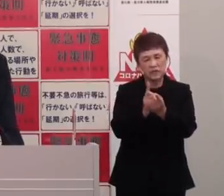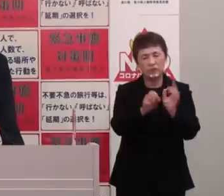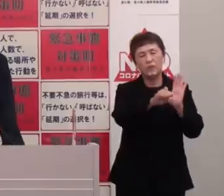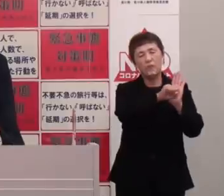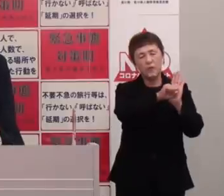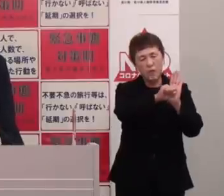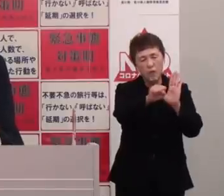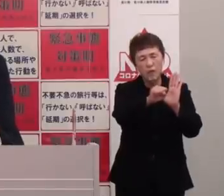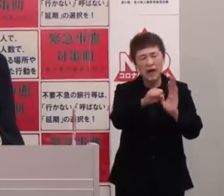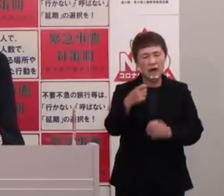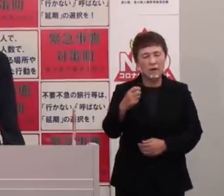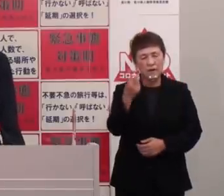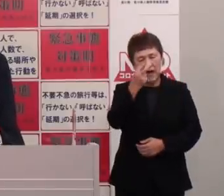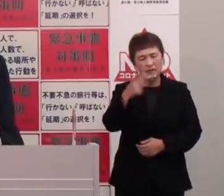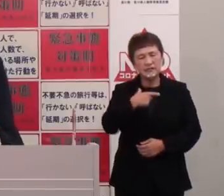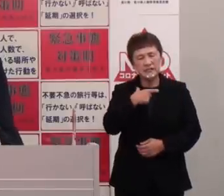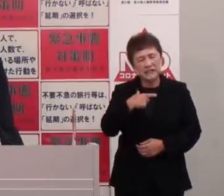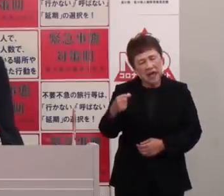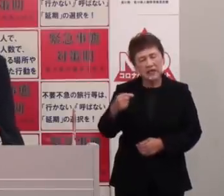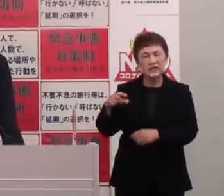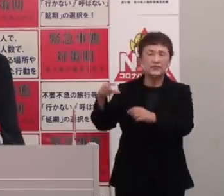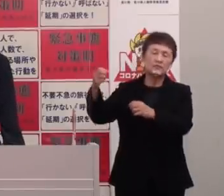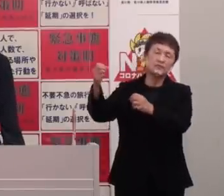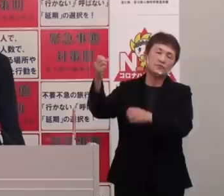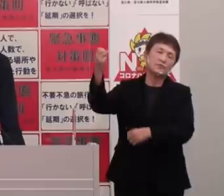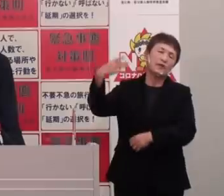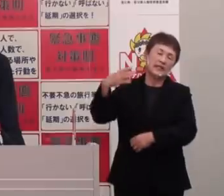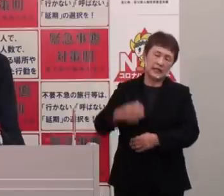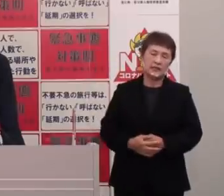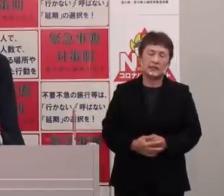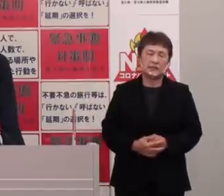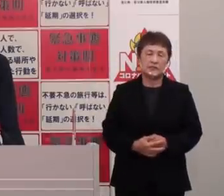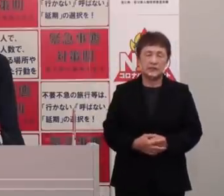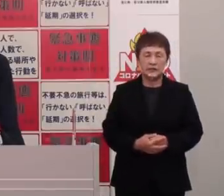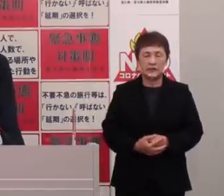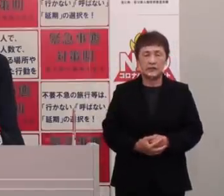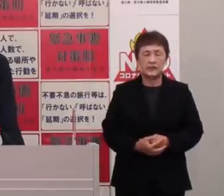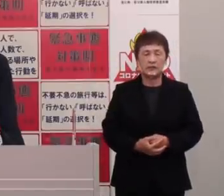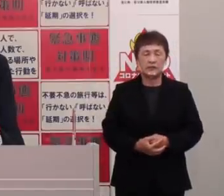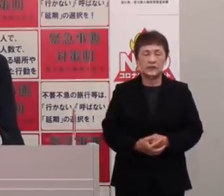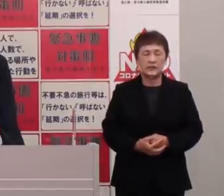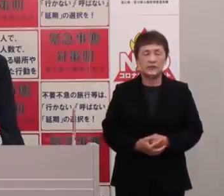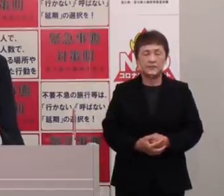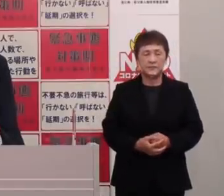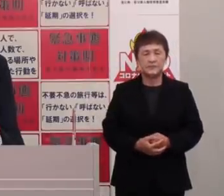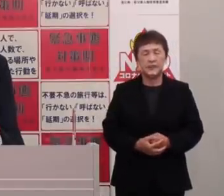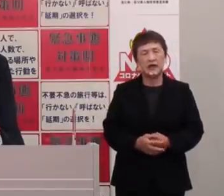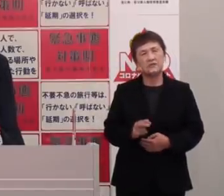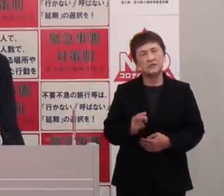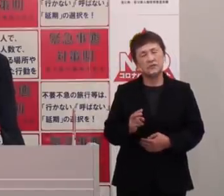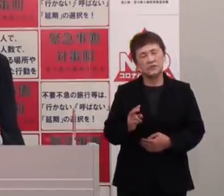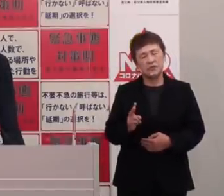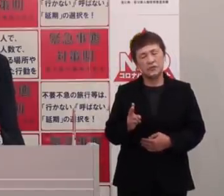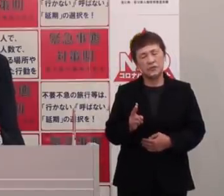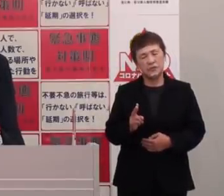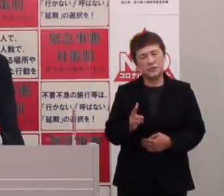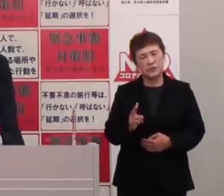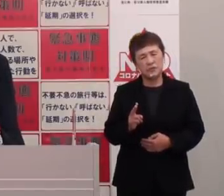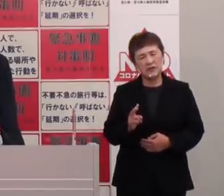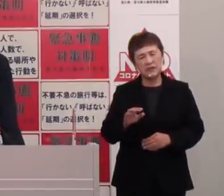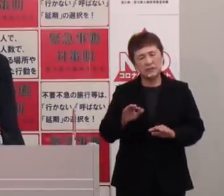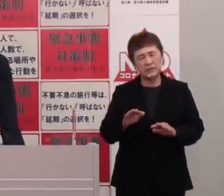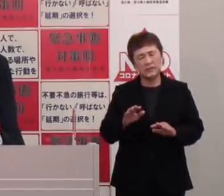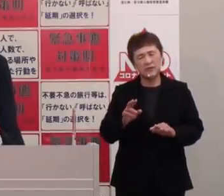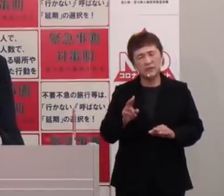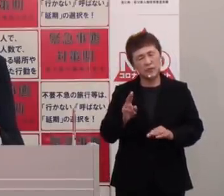めたいというようなご答弁だったと思いますけれども、まあ、そうしたようなことになるのか